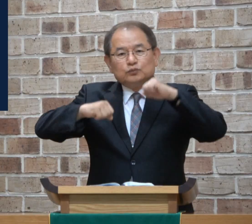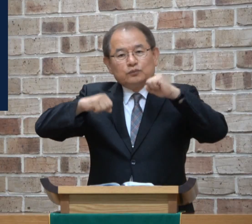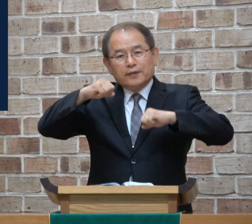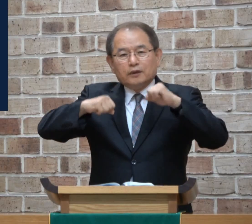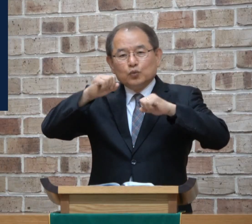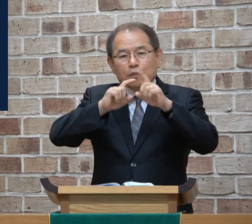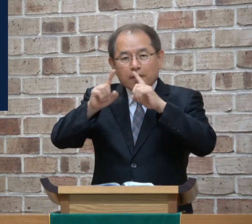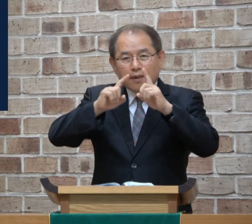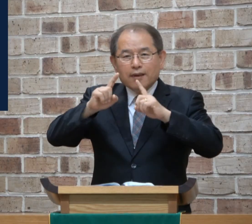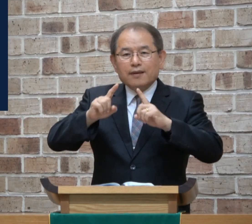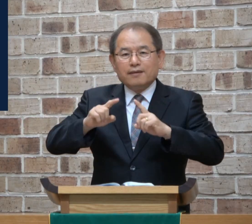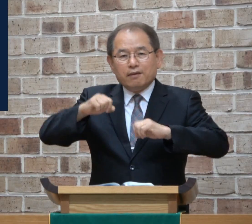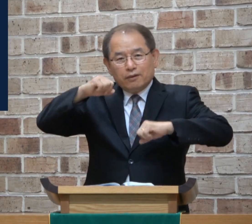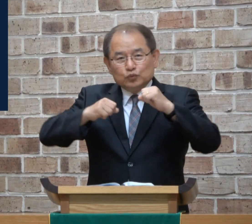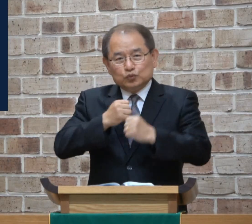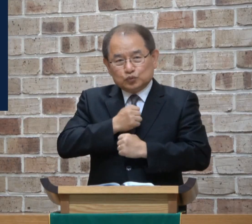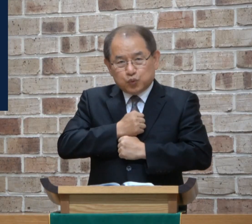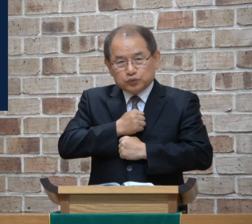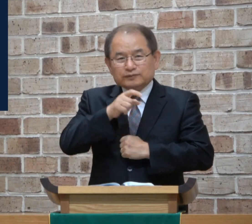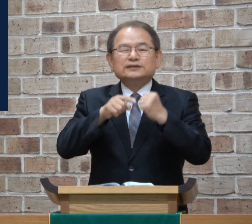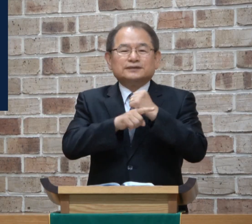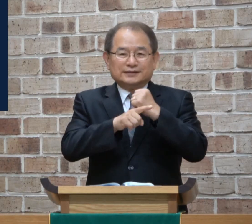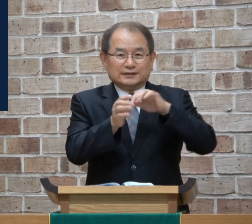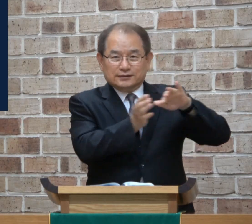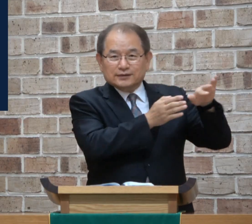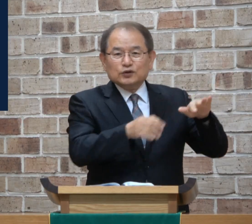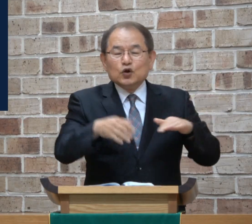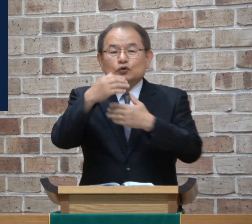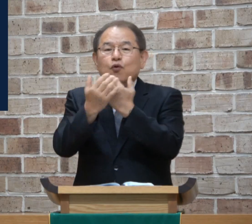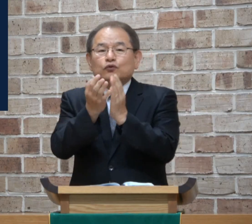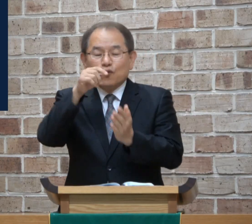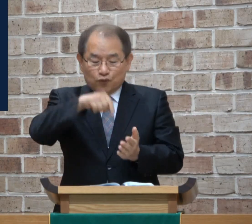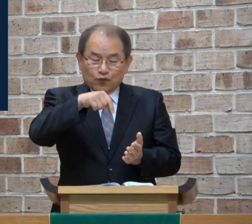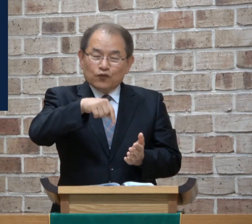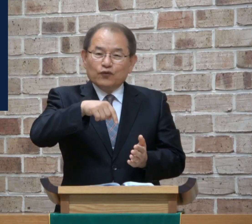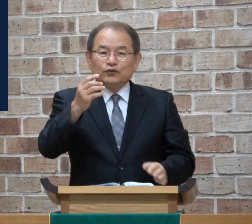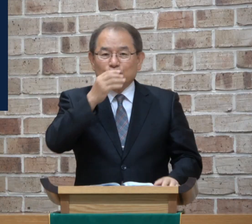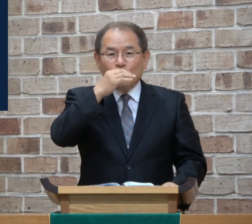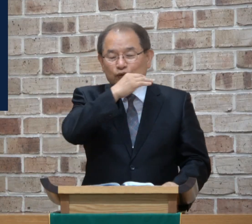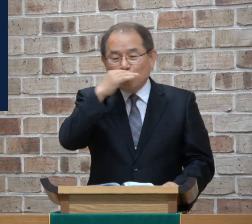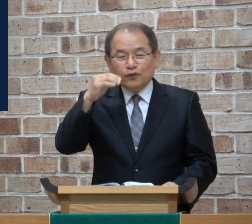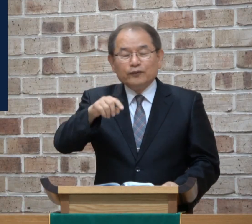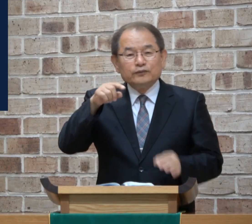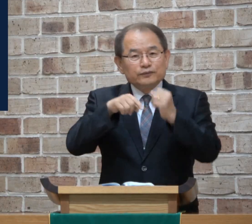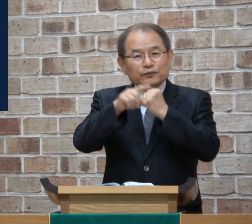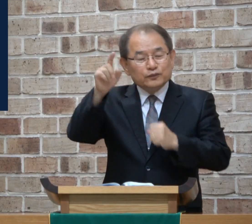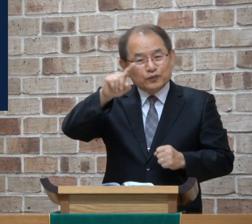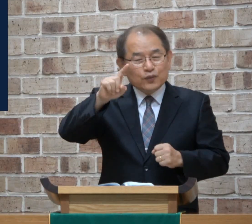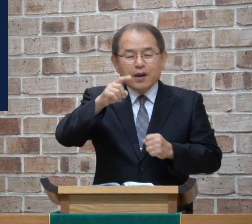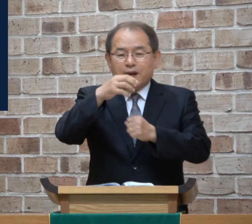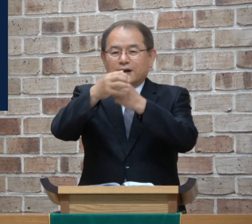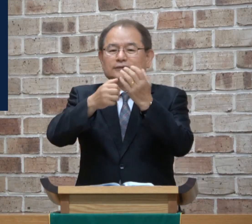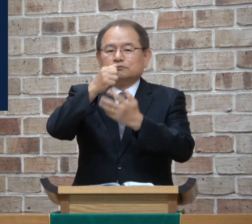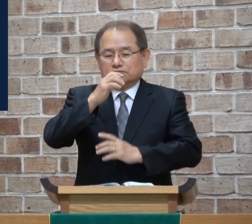사전적으로는 공경하고 상가는 태도를 의미하지만, 성경에서의 경건은